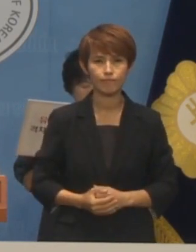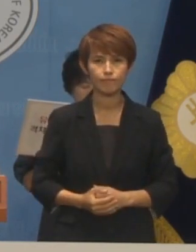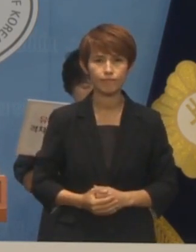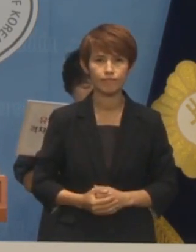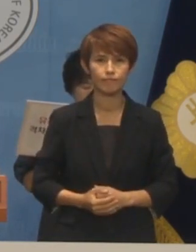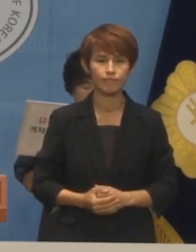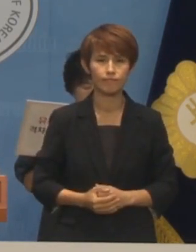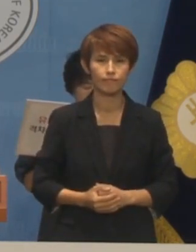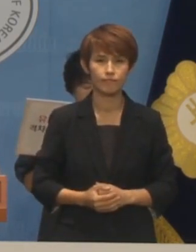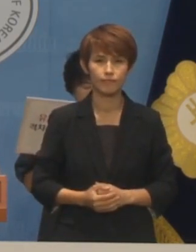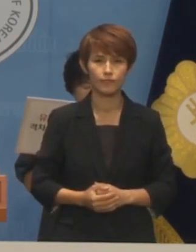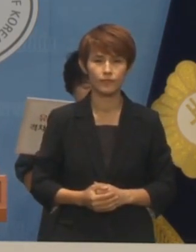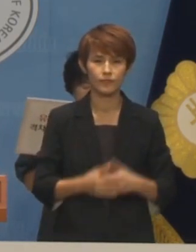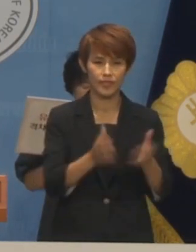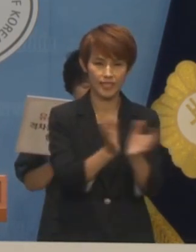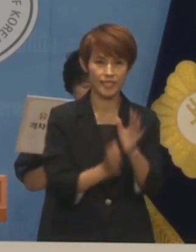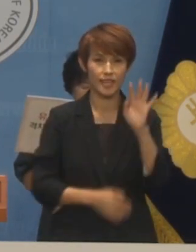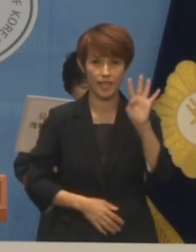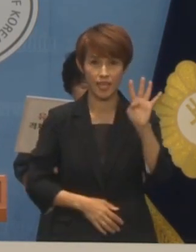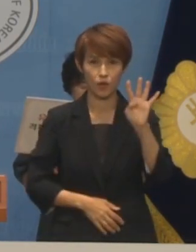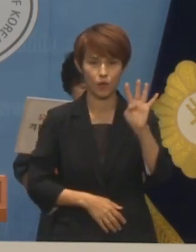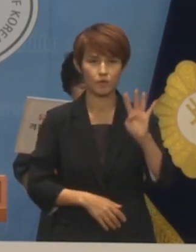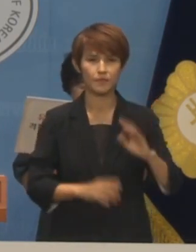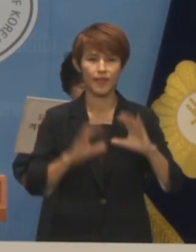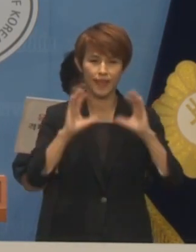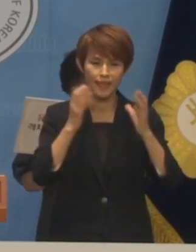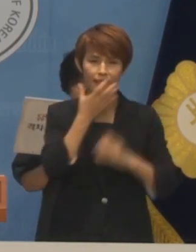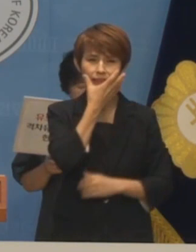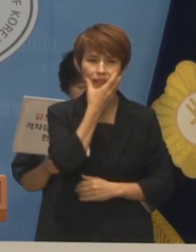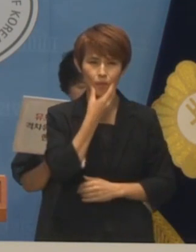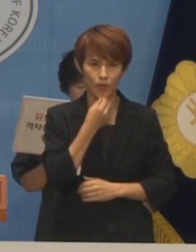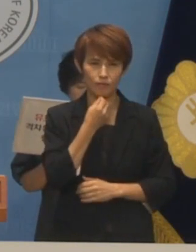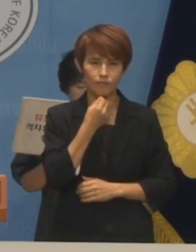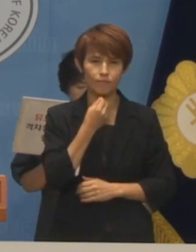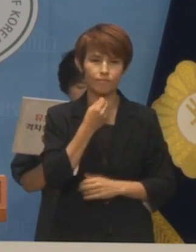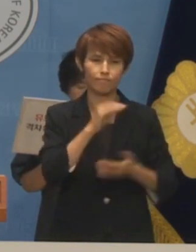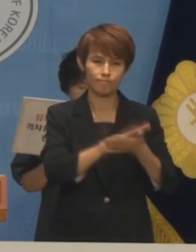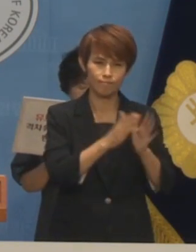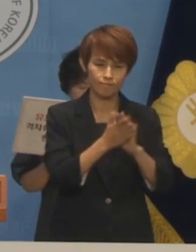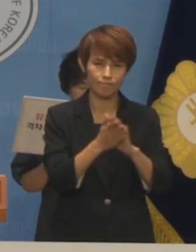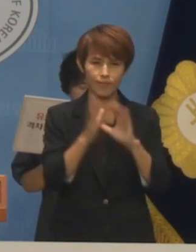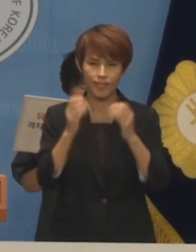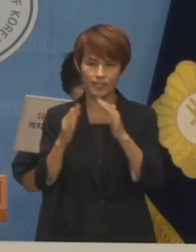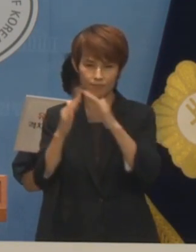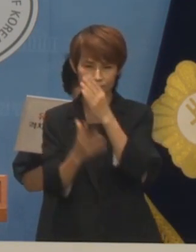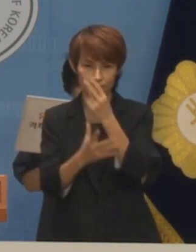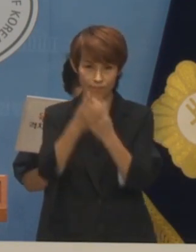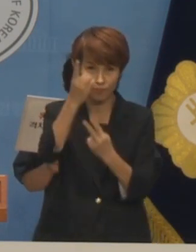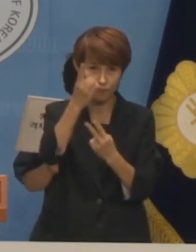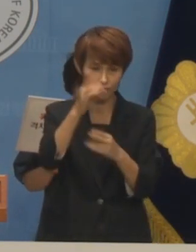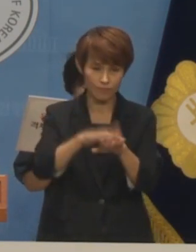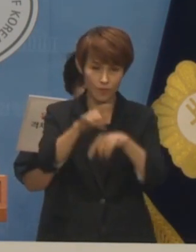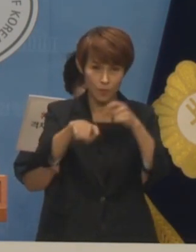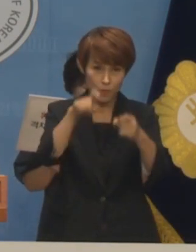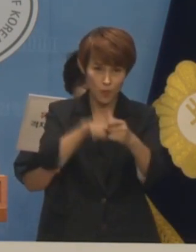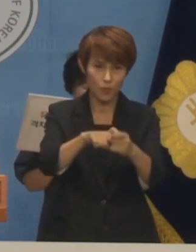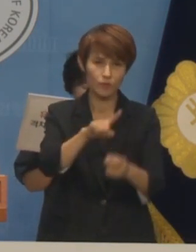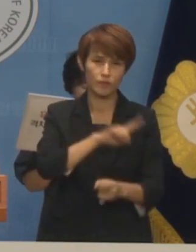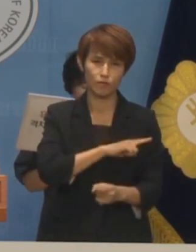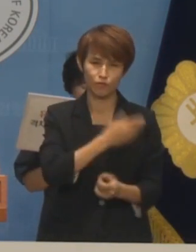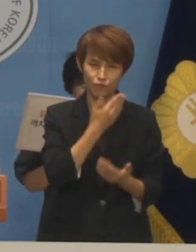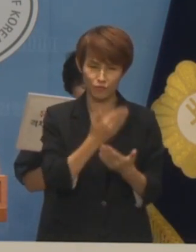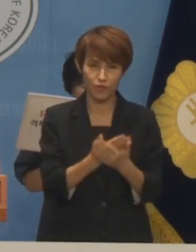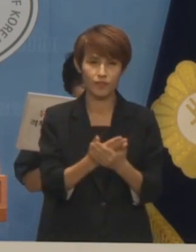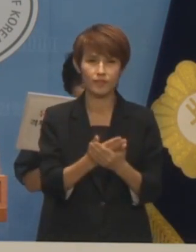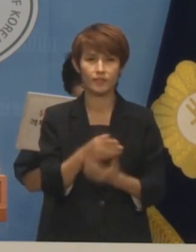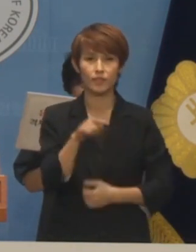이에 유아교원 4개 단체는 영유아가 행복한 유보통합의 실현을 위해 현재 가장